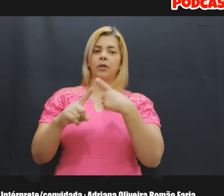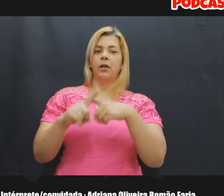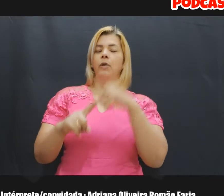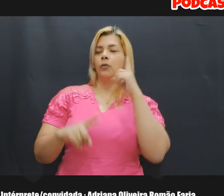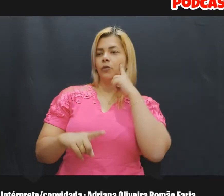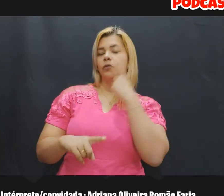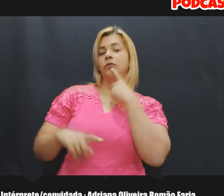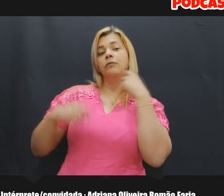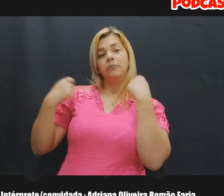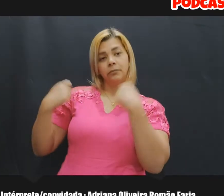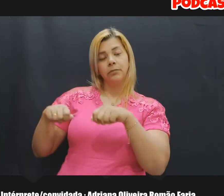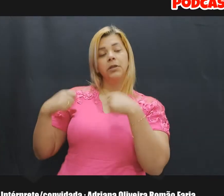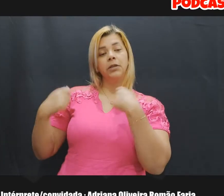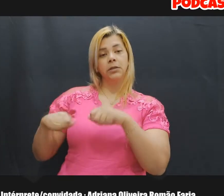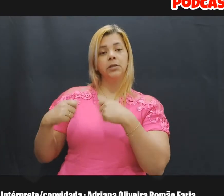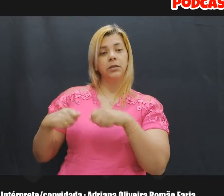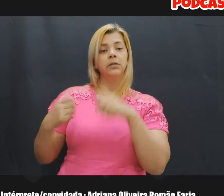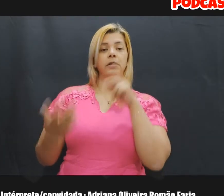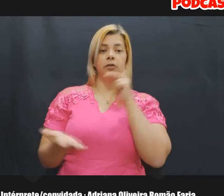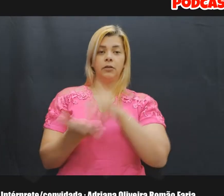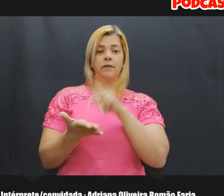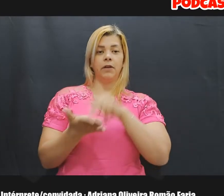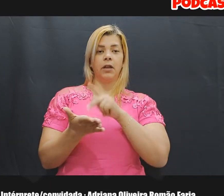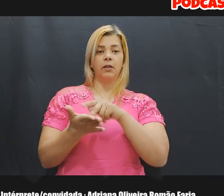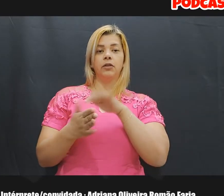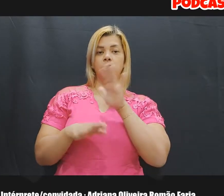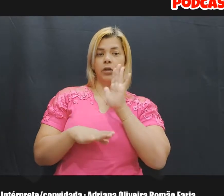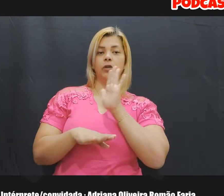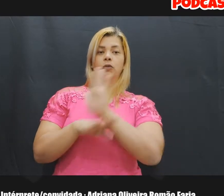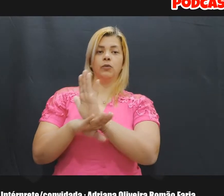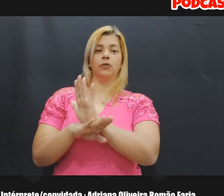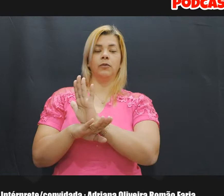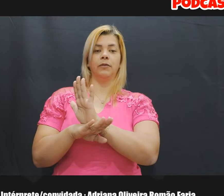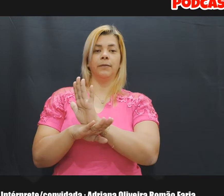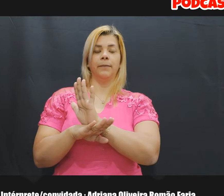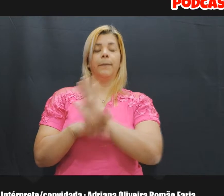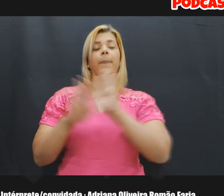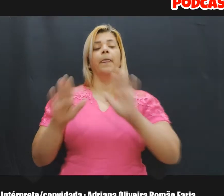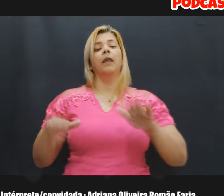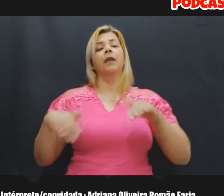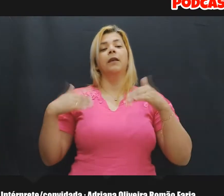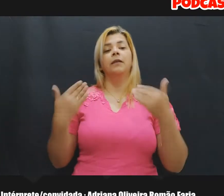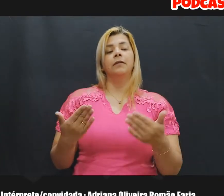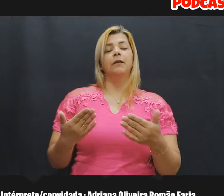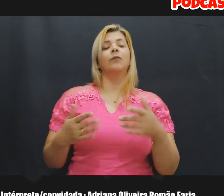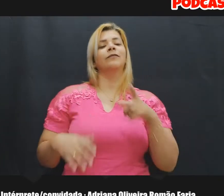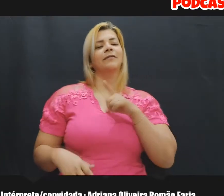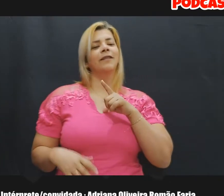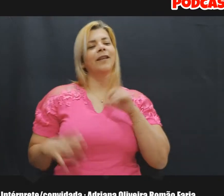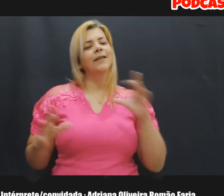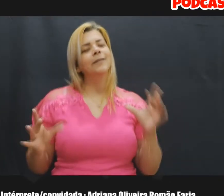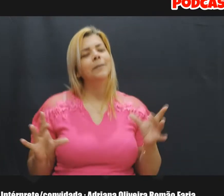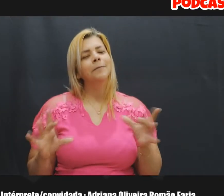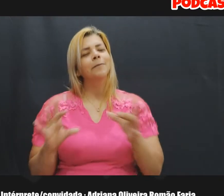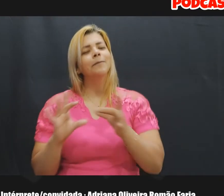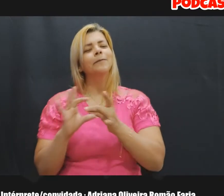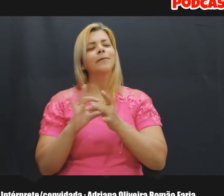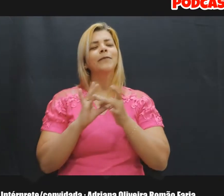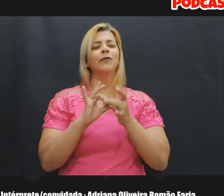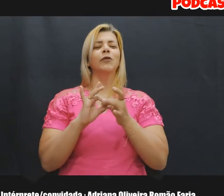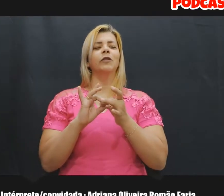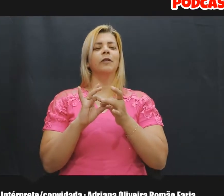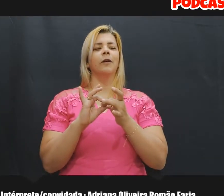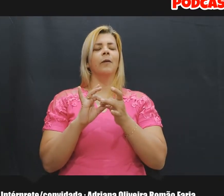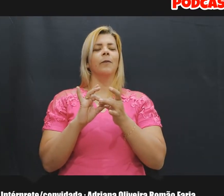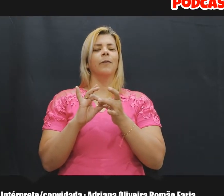está precisando, que entende o que ele precisa fazer, ele acaba tendo esse apego, né? Acaba